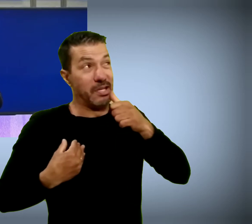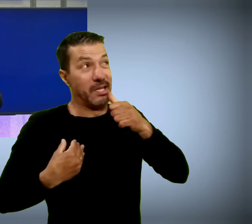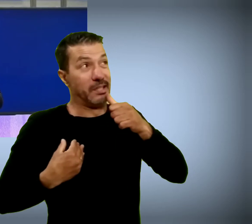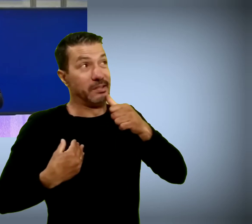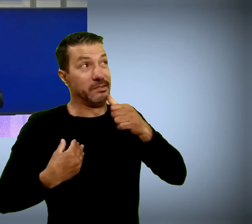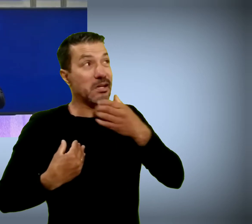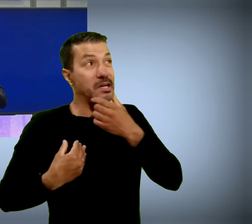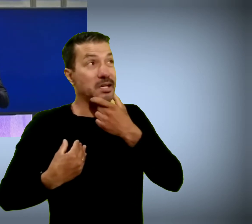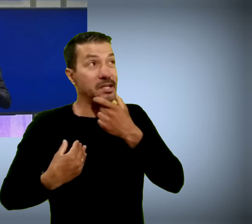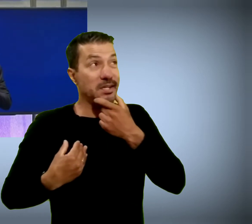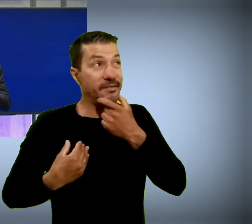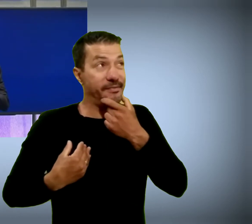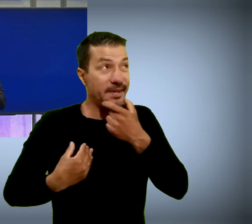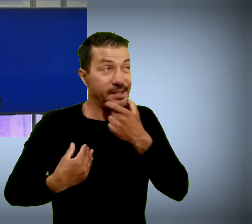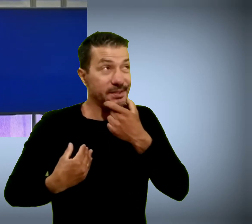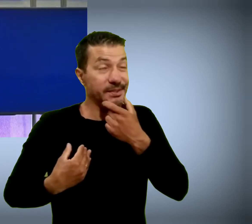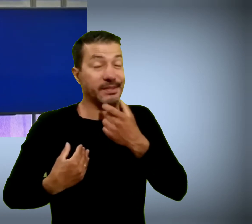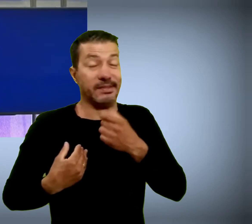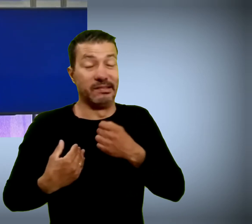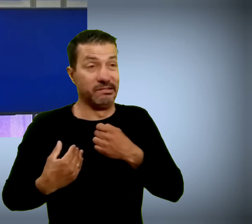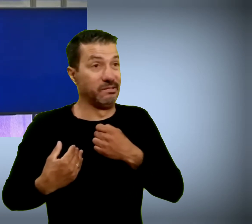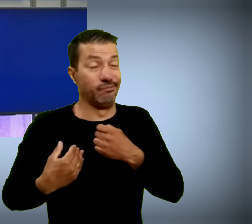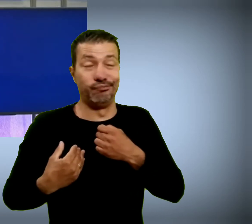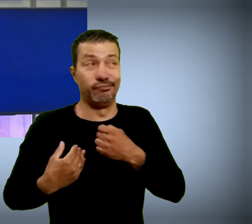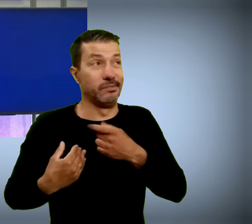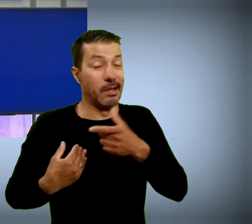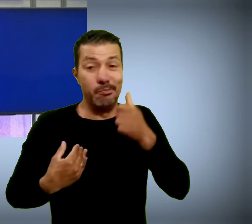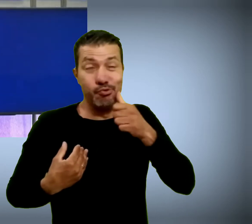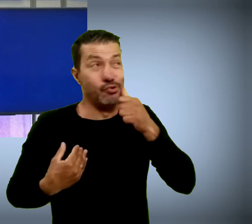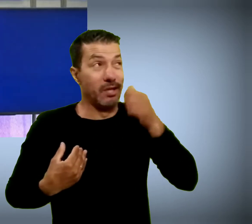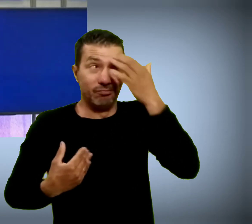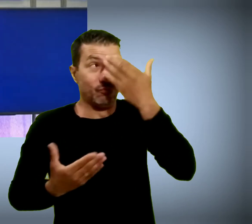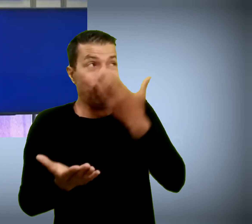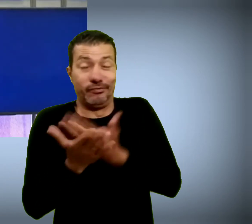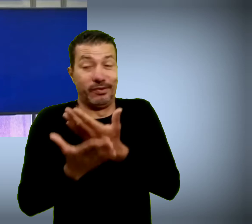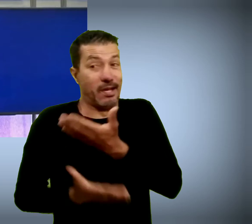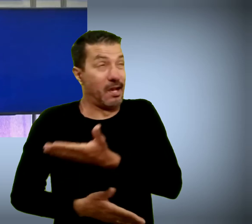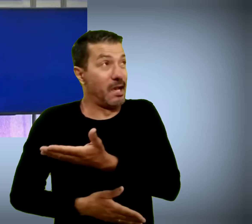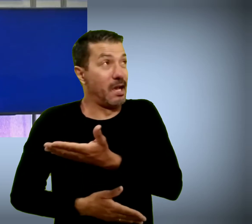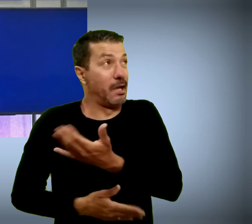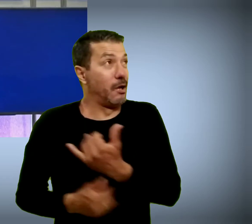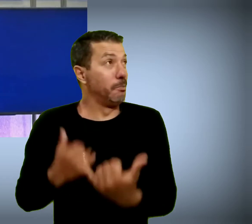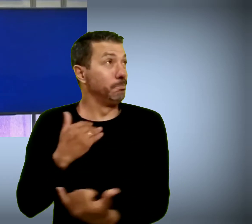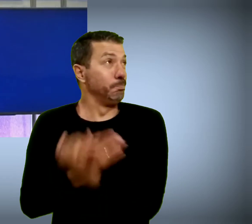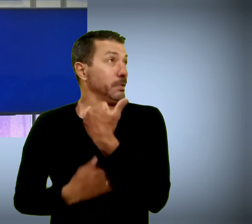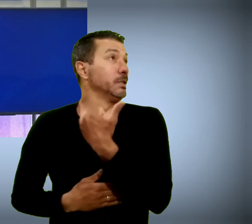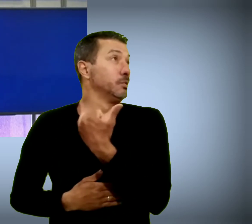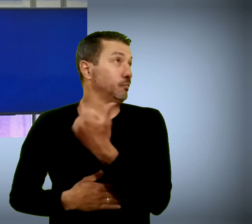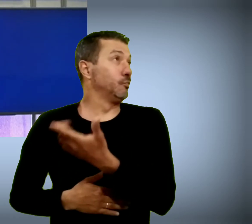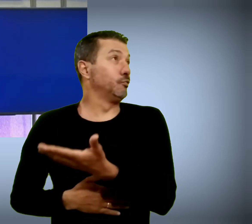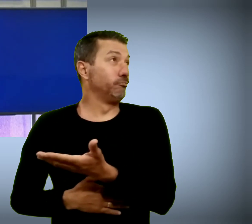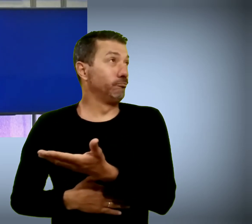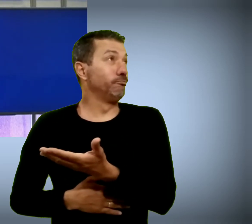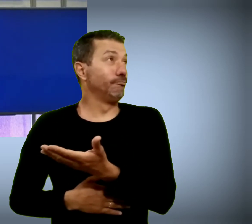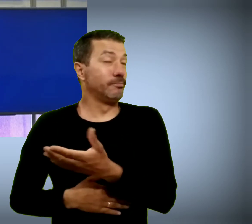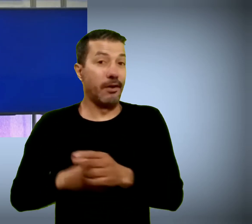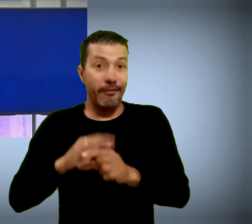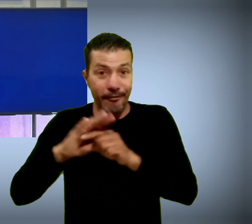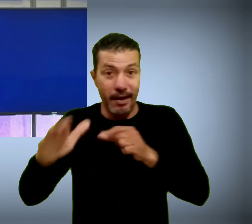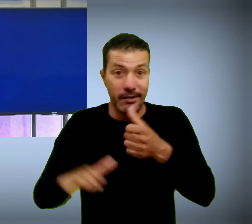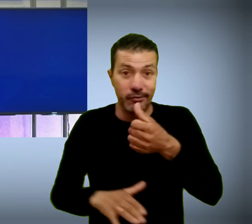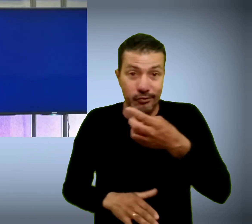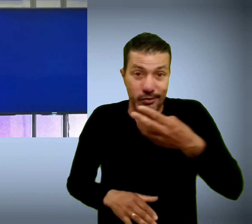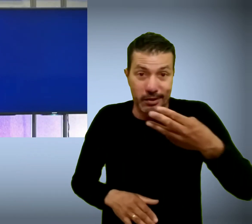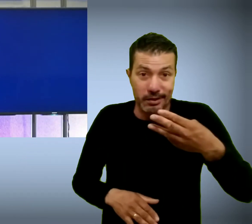fábrica. O Senhor me deu uma mulher em quem eu não pude confiar, que me enganou. Verso